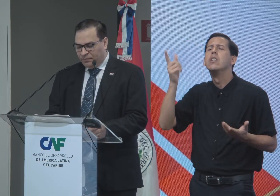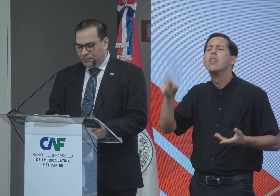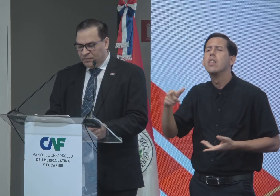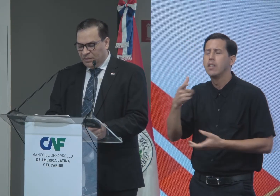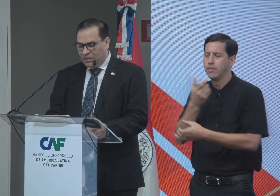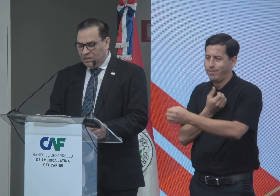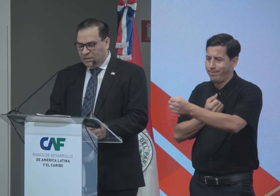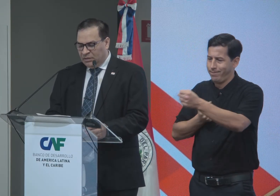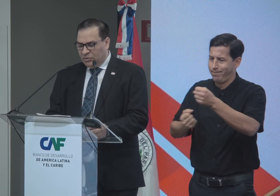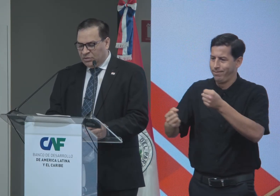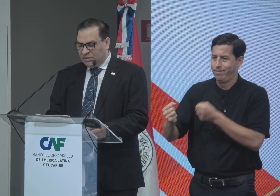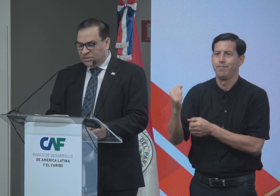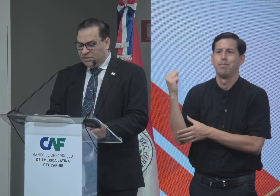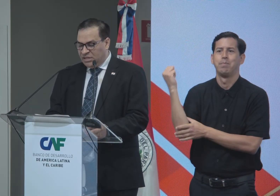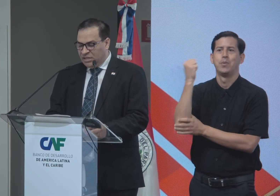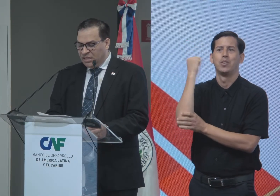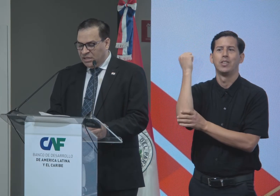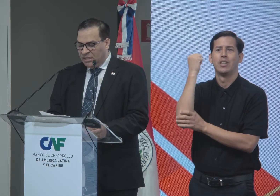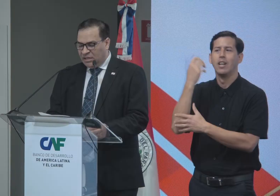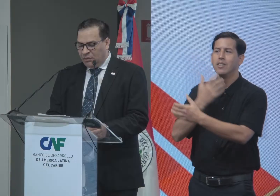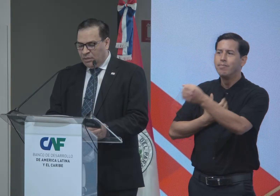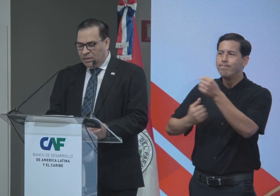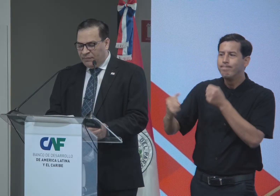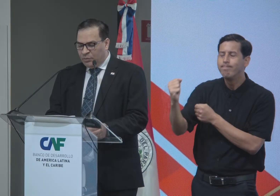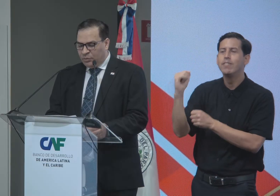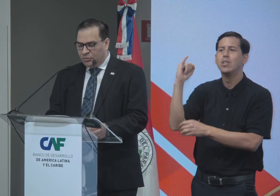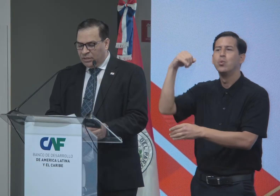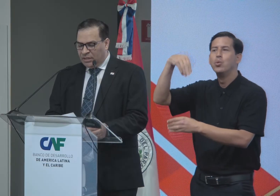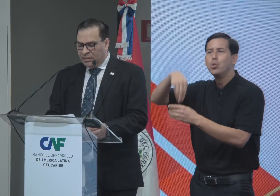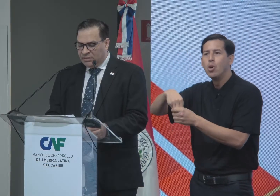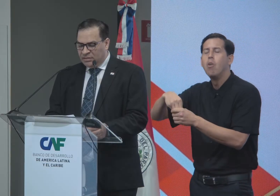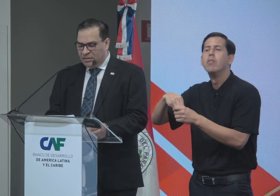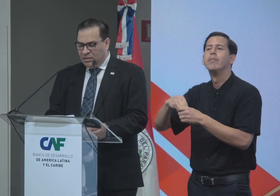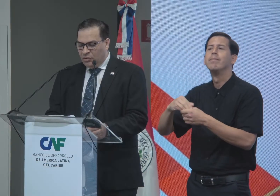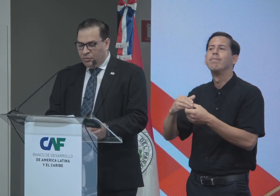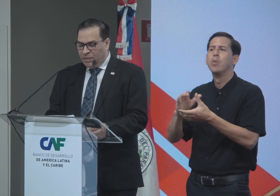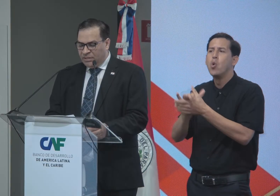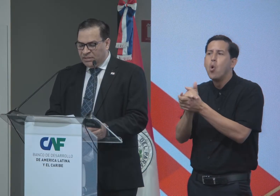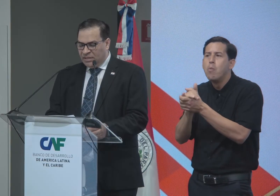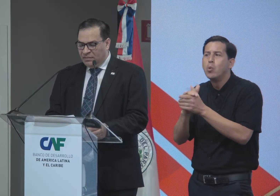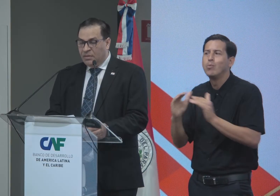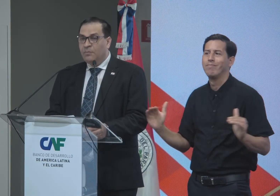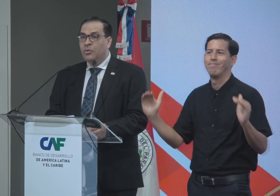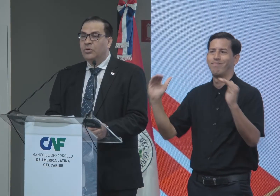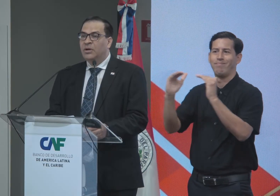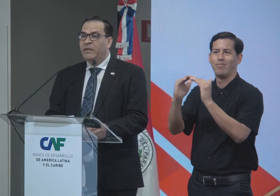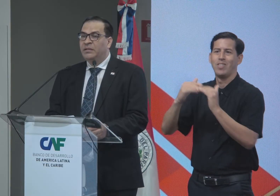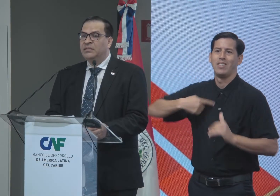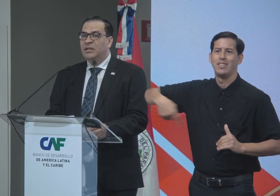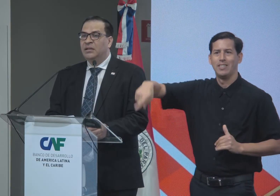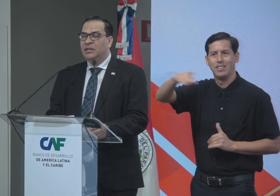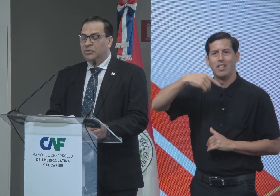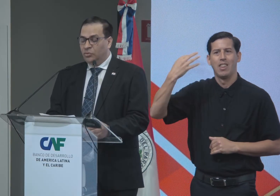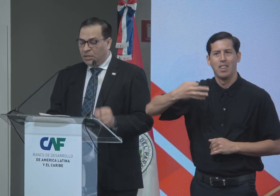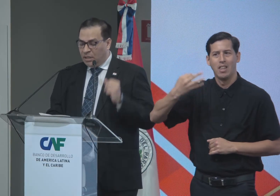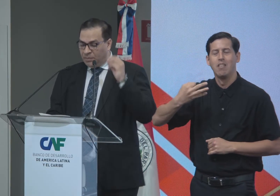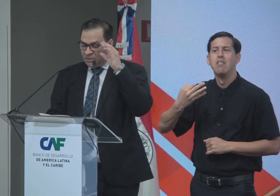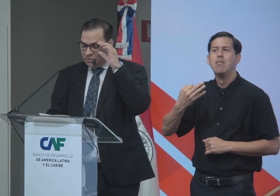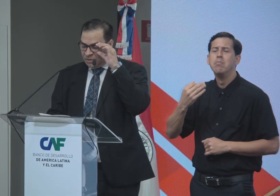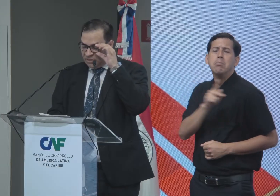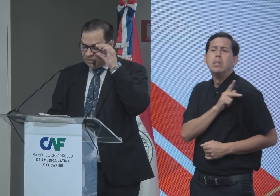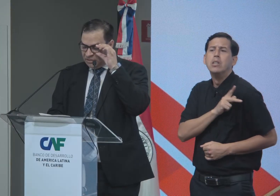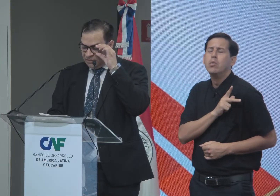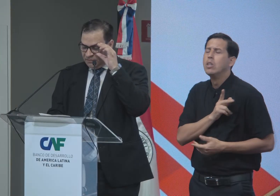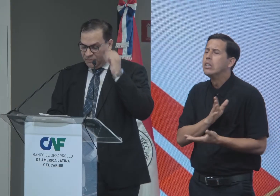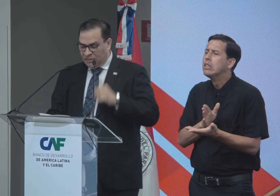inclusión. Nos enseña que la igualdad de oportunidades comienza por garantizar que todas las